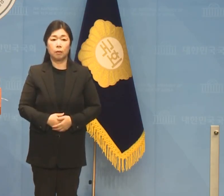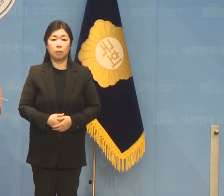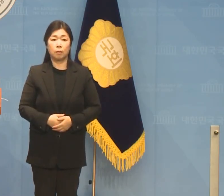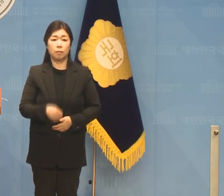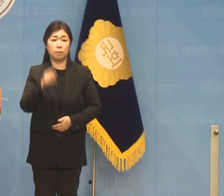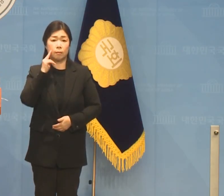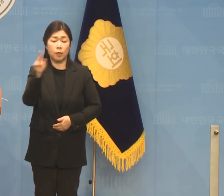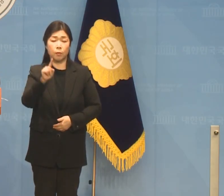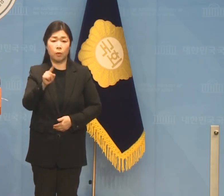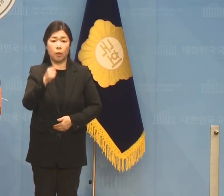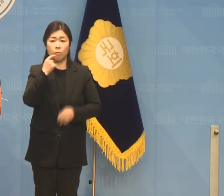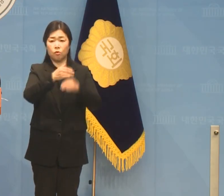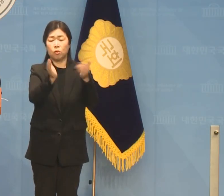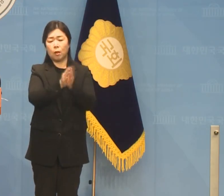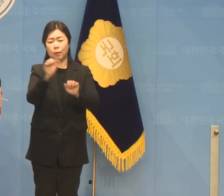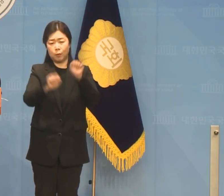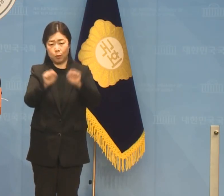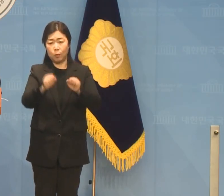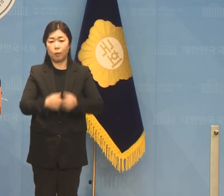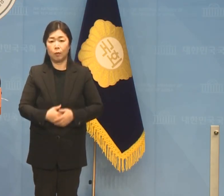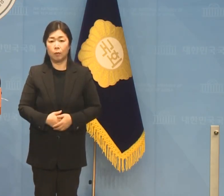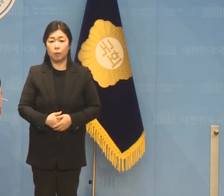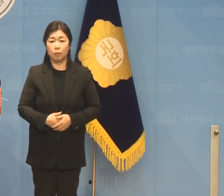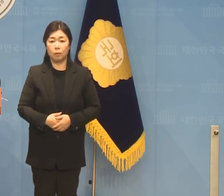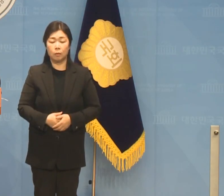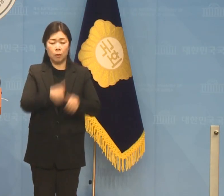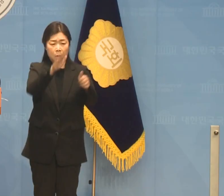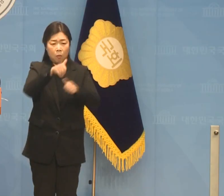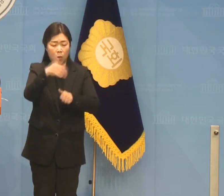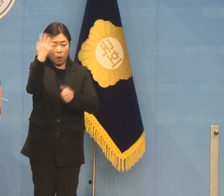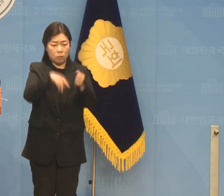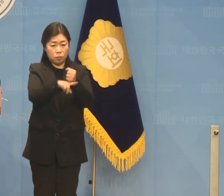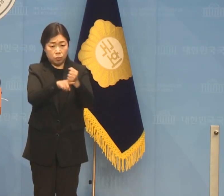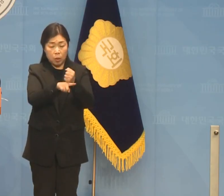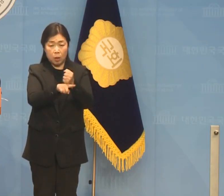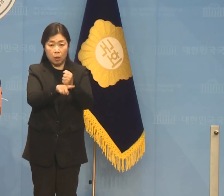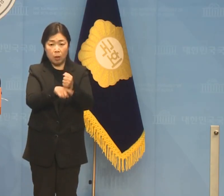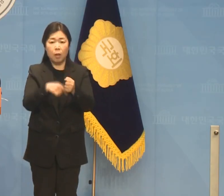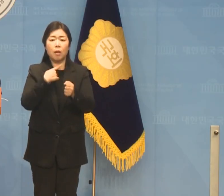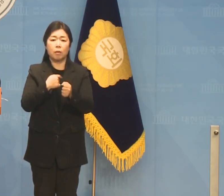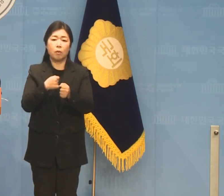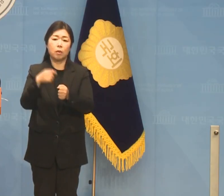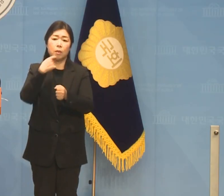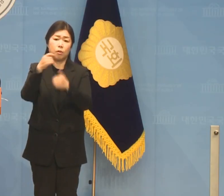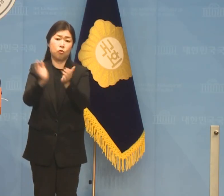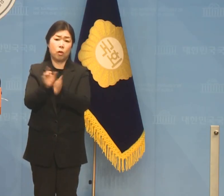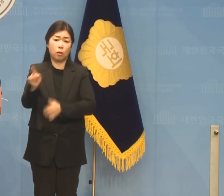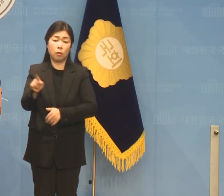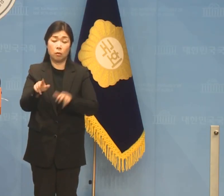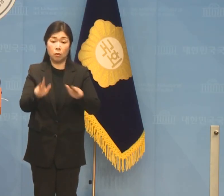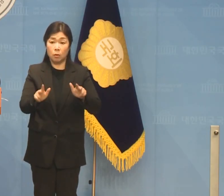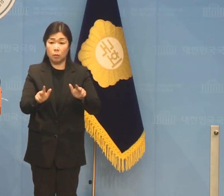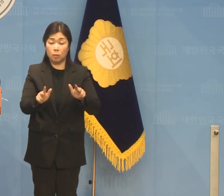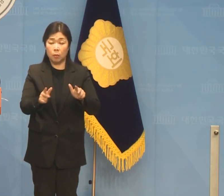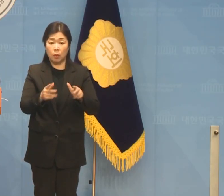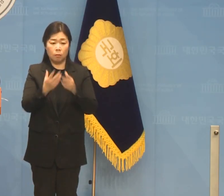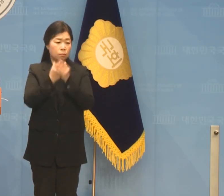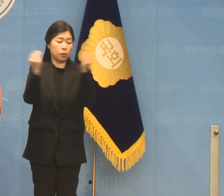문제는 민주당의 태도입니다. 청문회를 남발하던 민주당은 이번 사건에 대해서는 철저히 외면하고